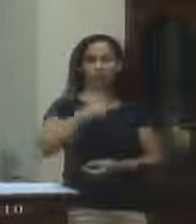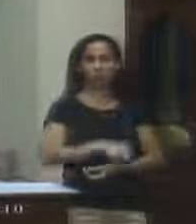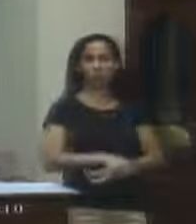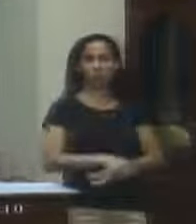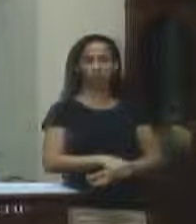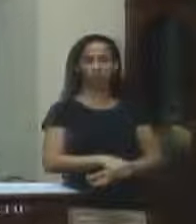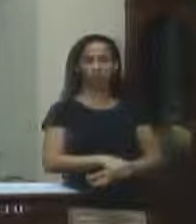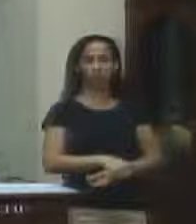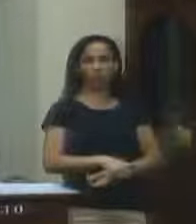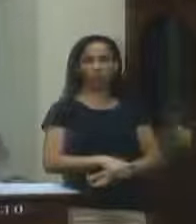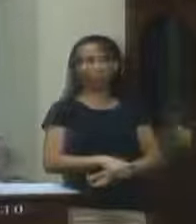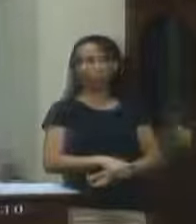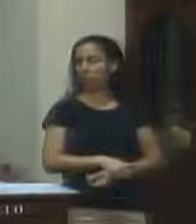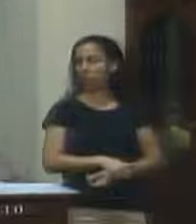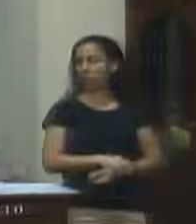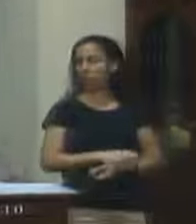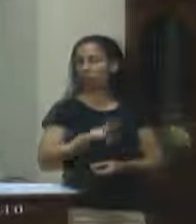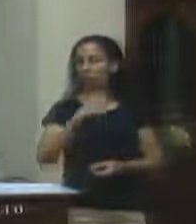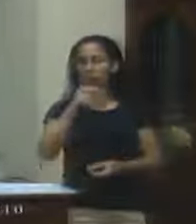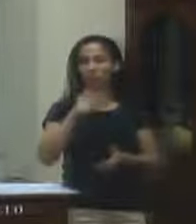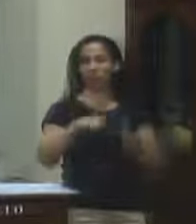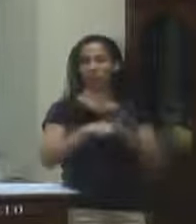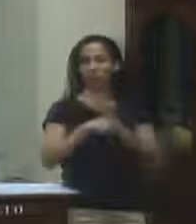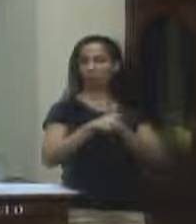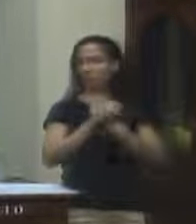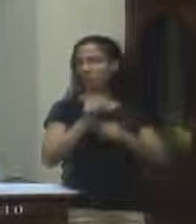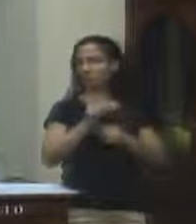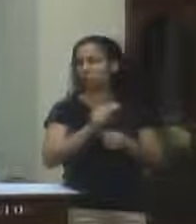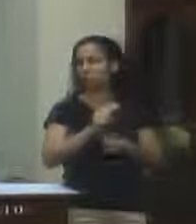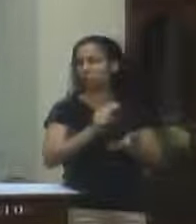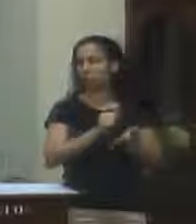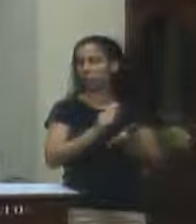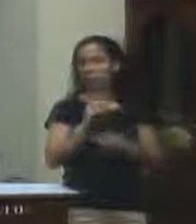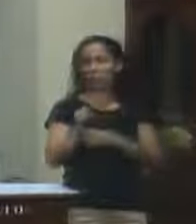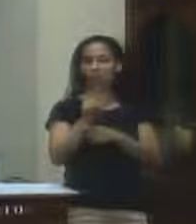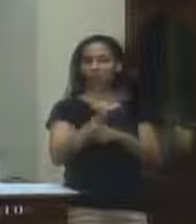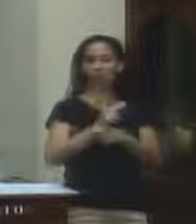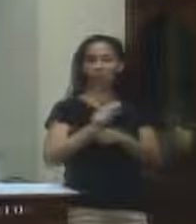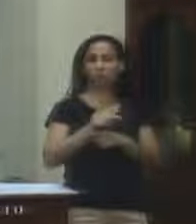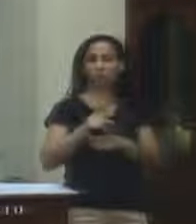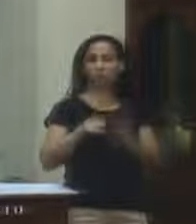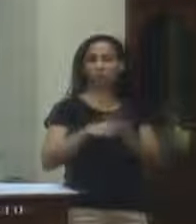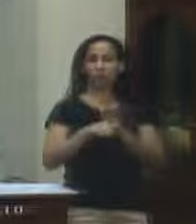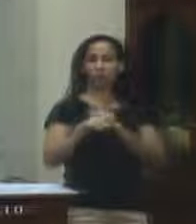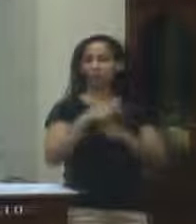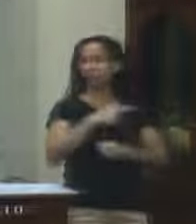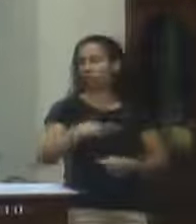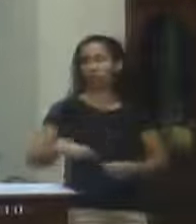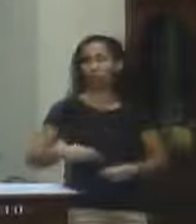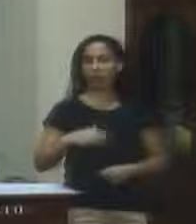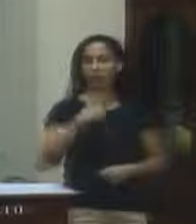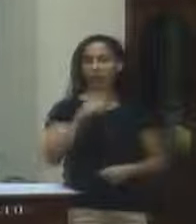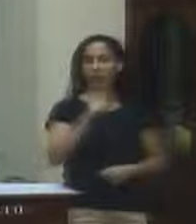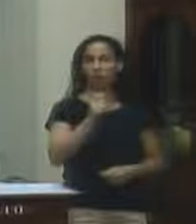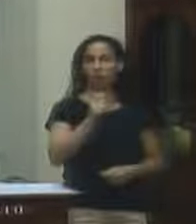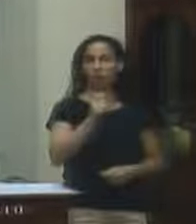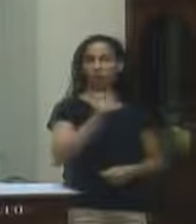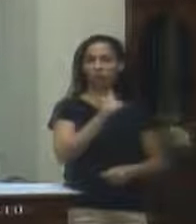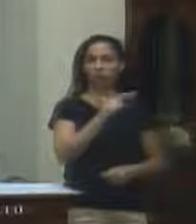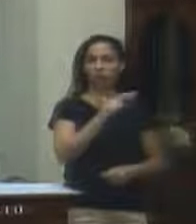foi feito. E um dos questionamentos foi a questão da fiscalização, que o presidente da Critur vai falar, da solicitação